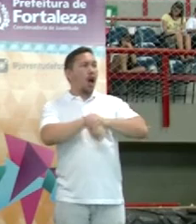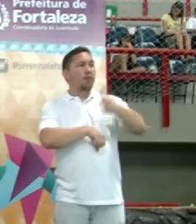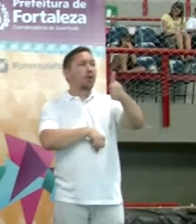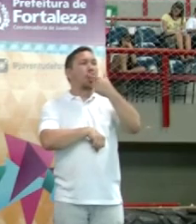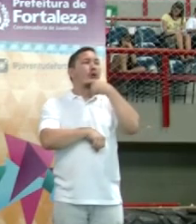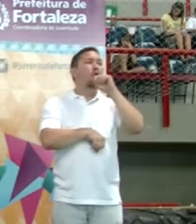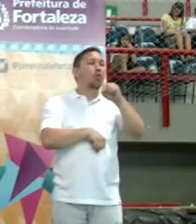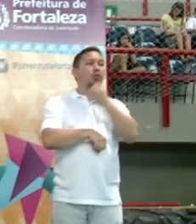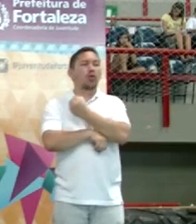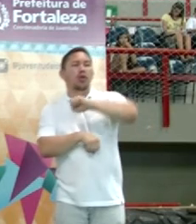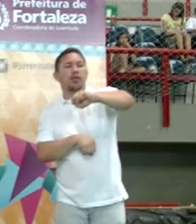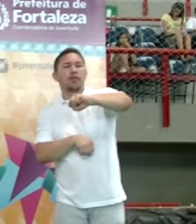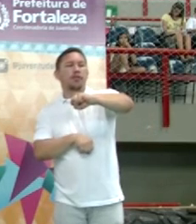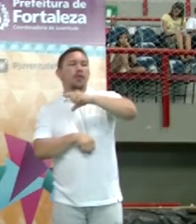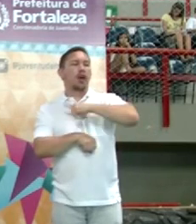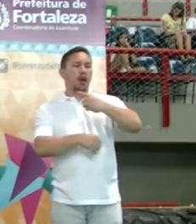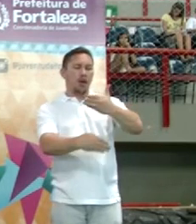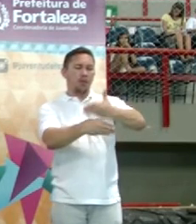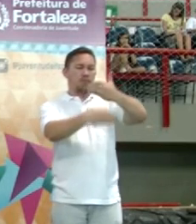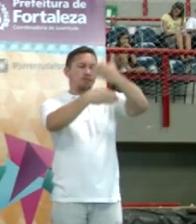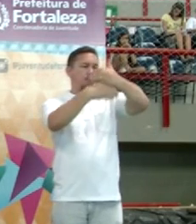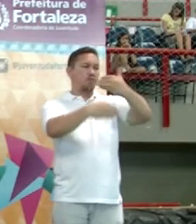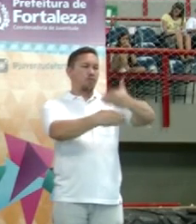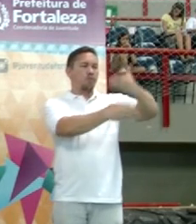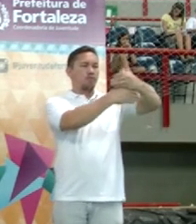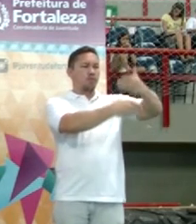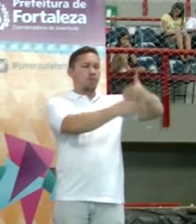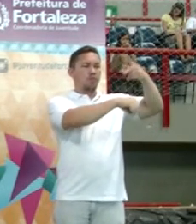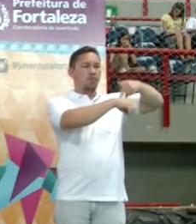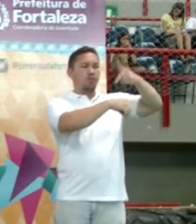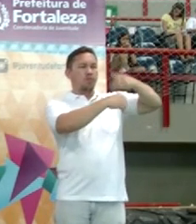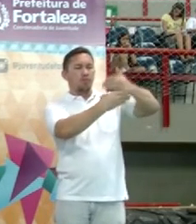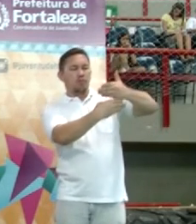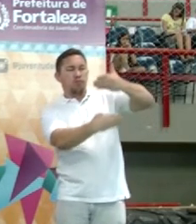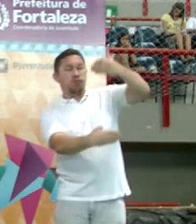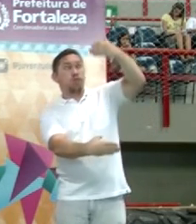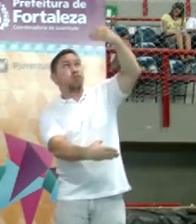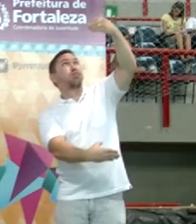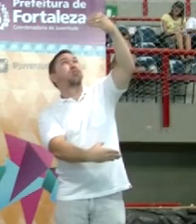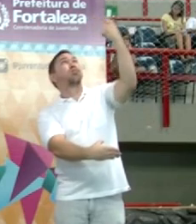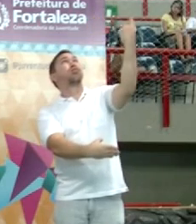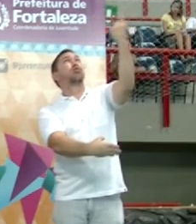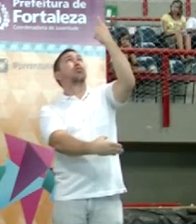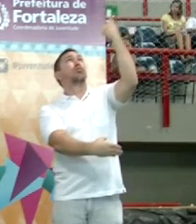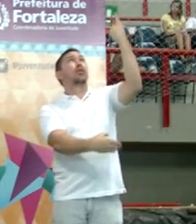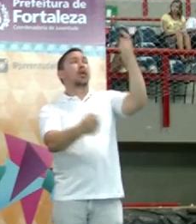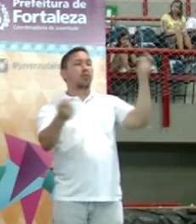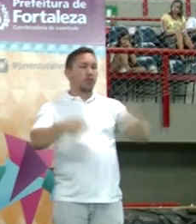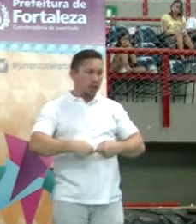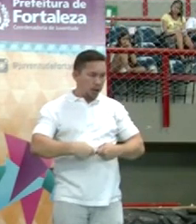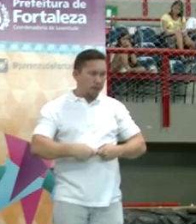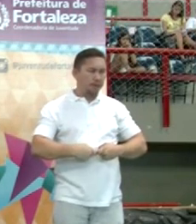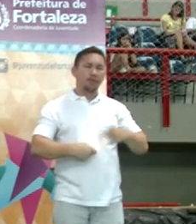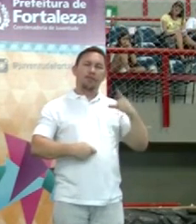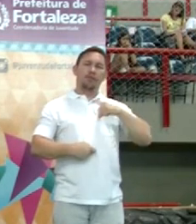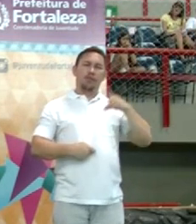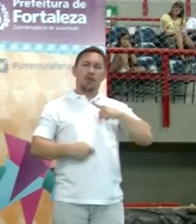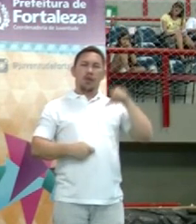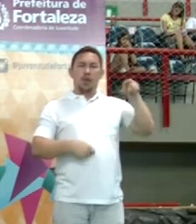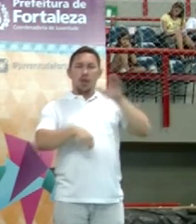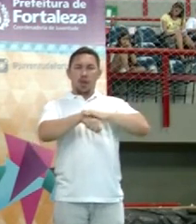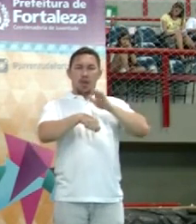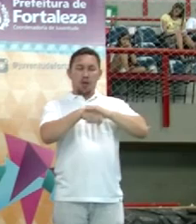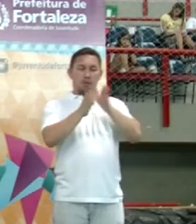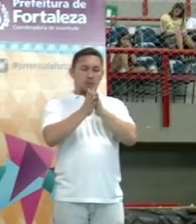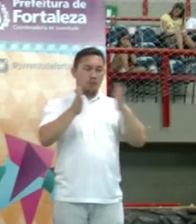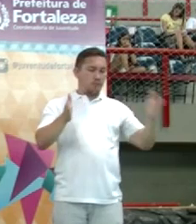que você faz para se defender é muro. Que muro? O mais alto possível. O material que eles têm